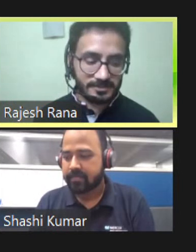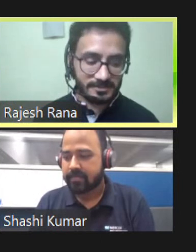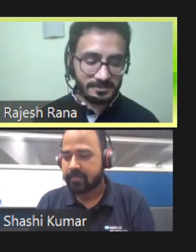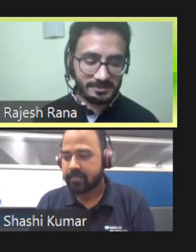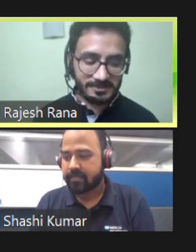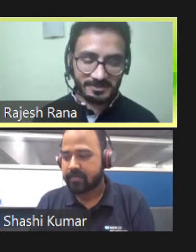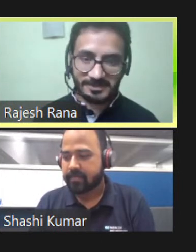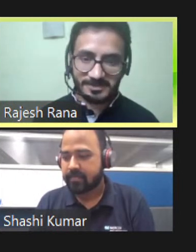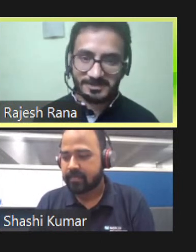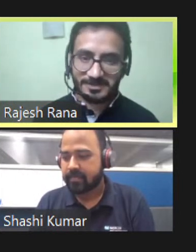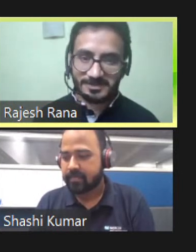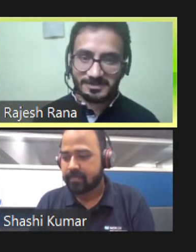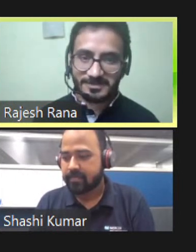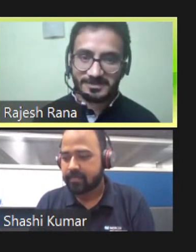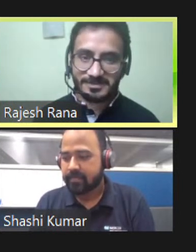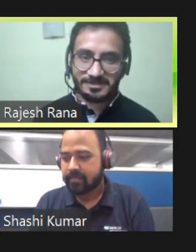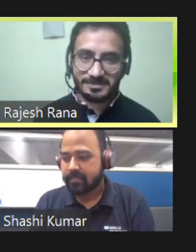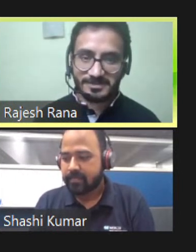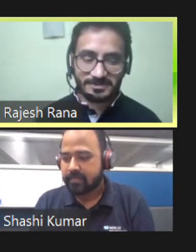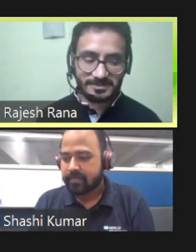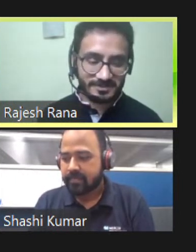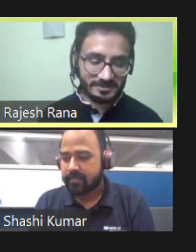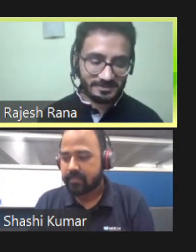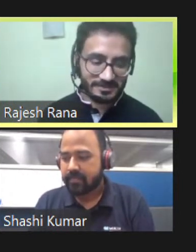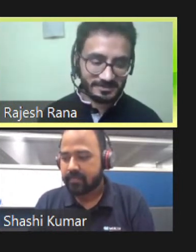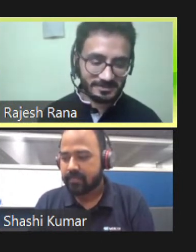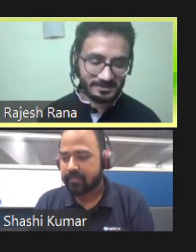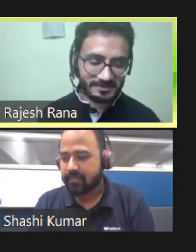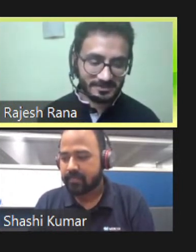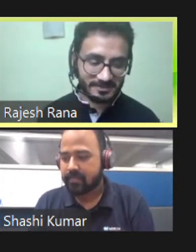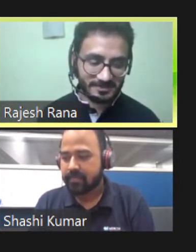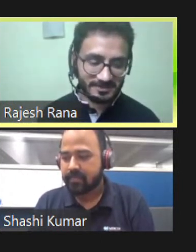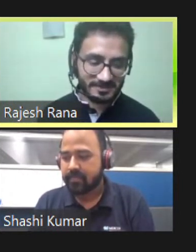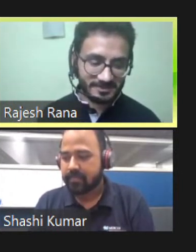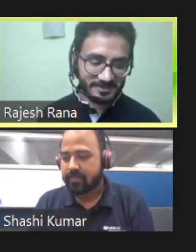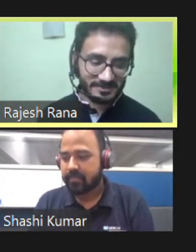तेरे नाल ओ ना वांगू जुड़िया।